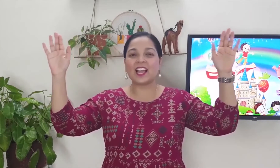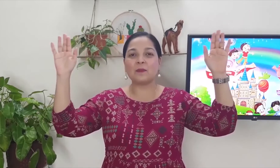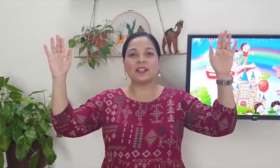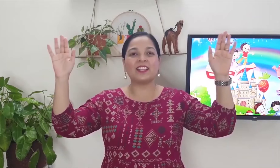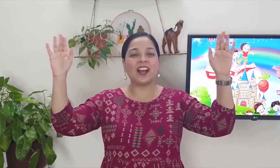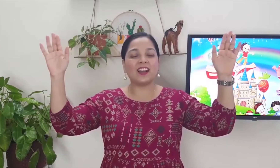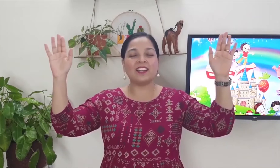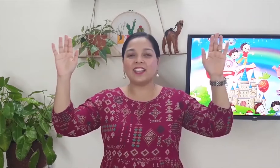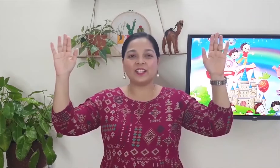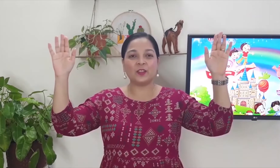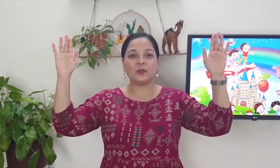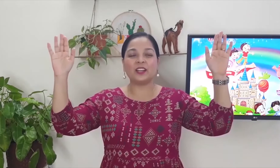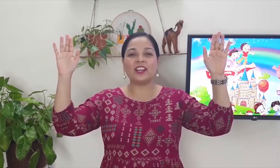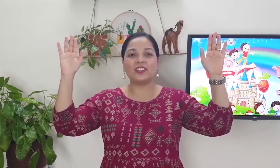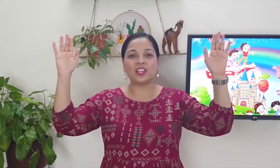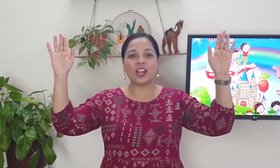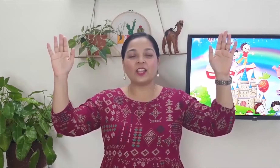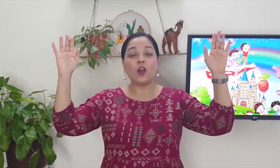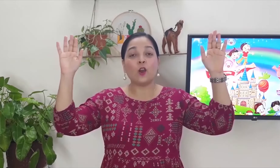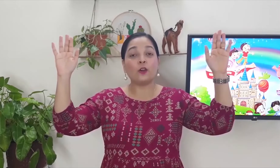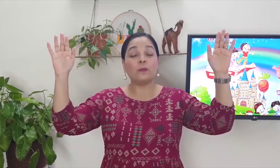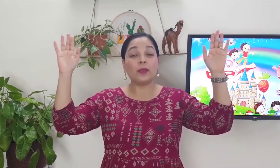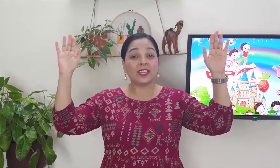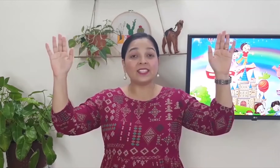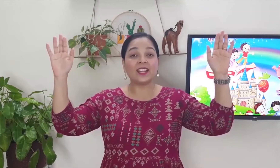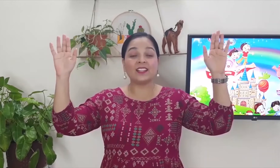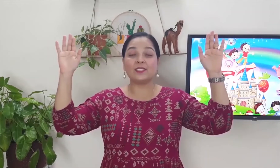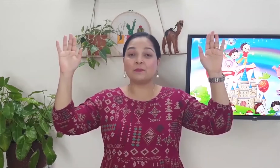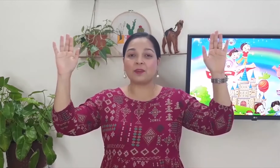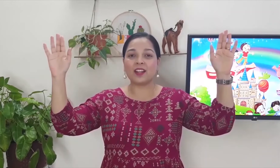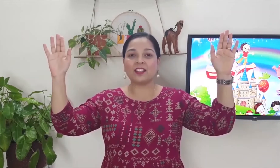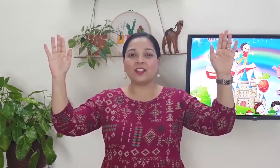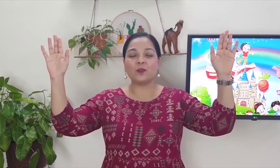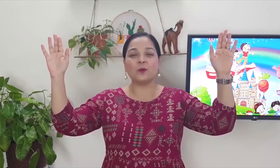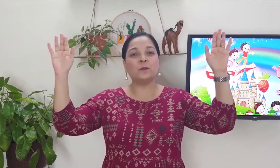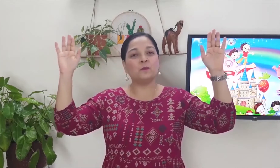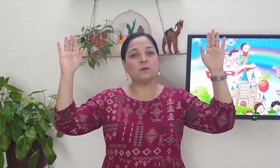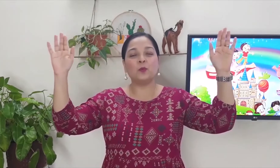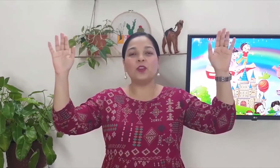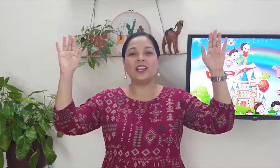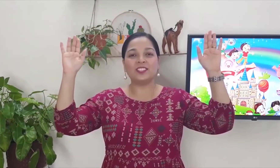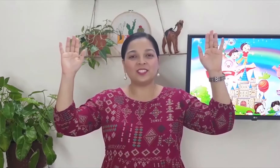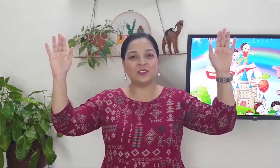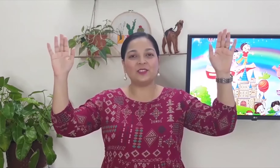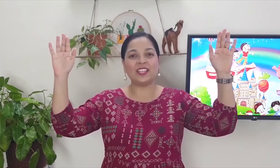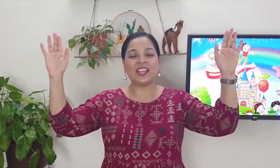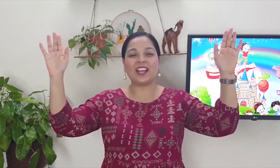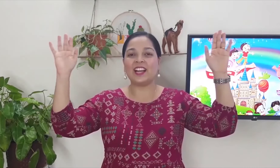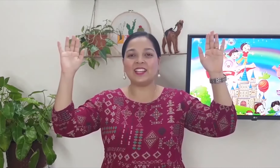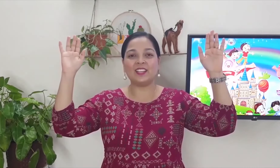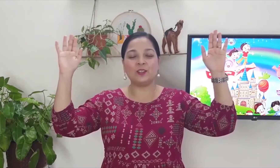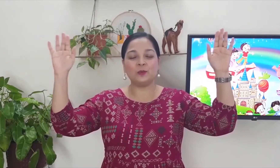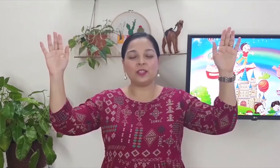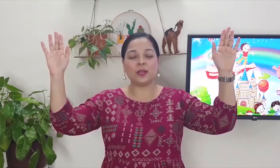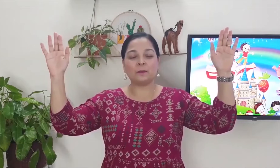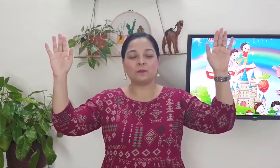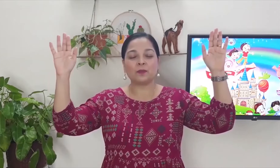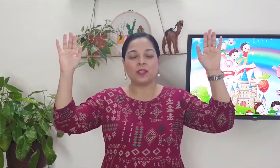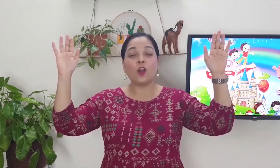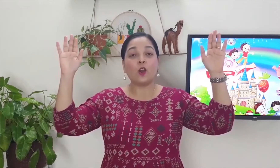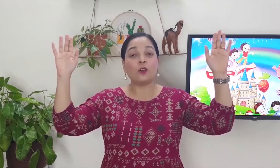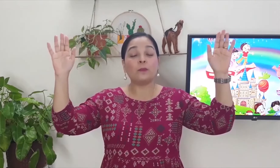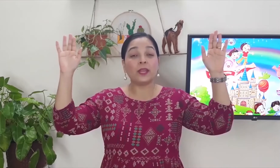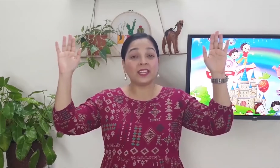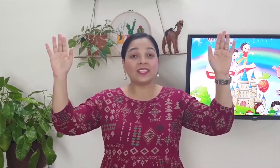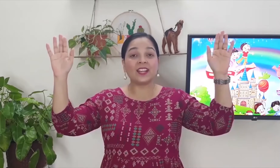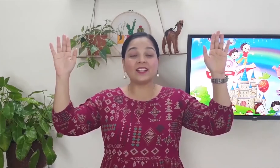जहाँ कहीँ पनि हुनुहुन्छ आफ्नो मुख खोल्नुहोस् र आफ्नो आँखालाई बन्द गर्नुहोस् ताकि तपाईँको ध्यान चाहिँ दायाँ बायाँतिर